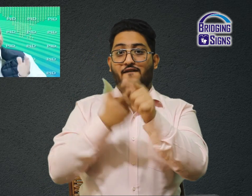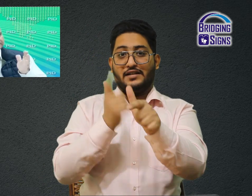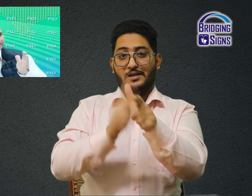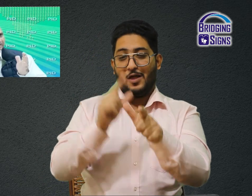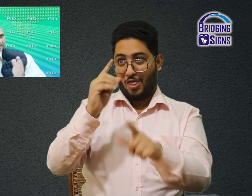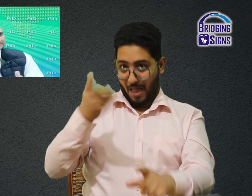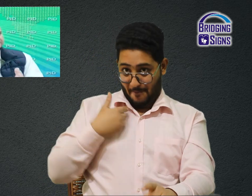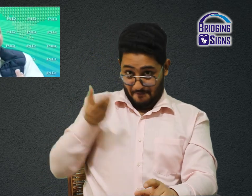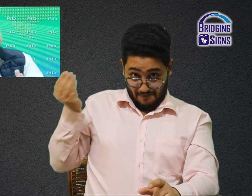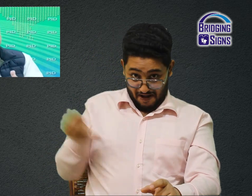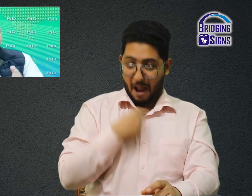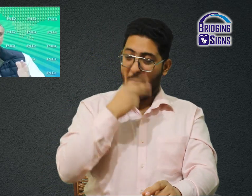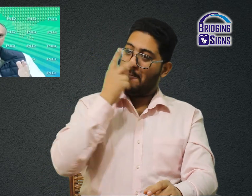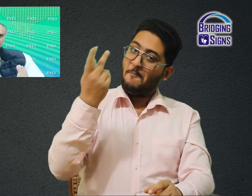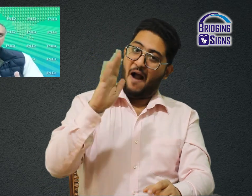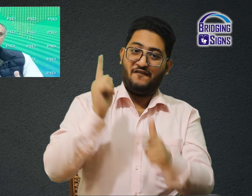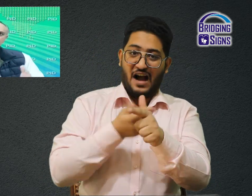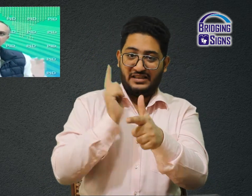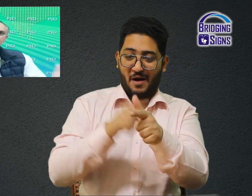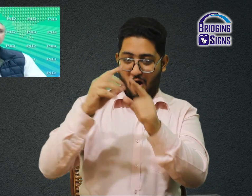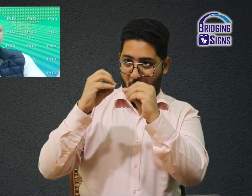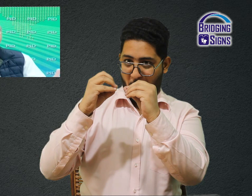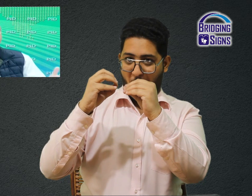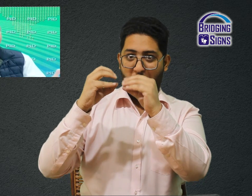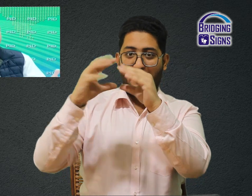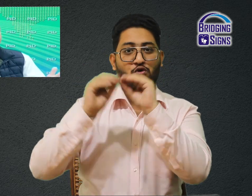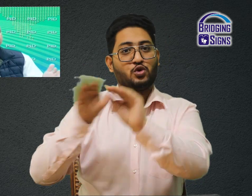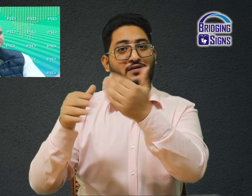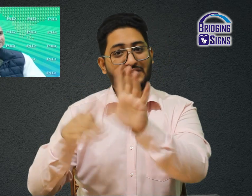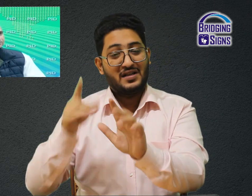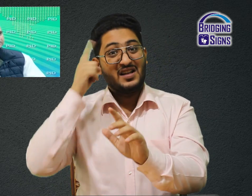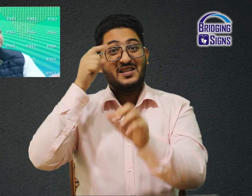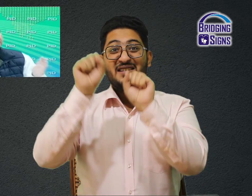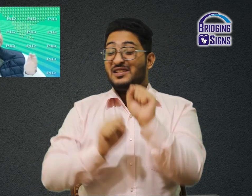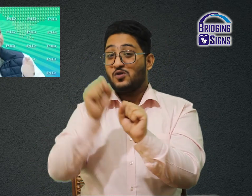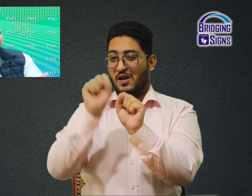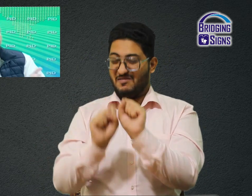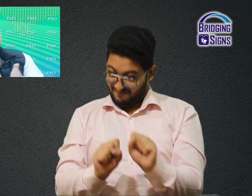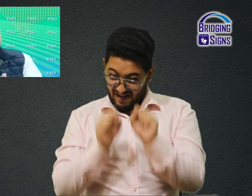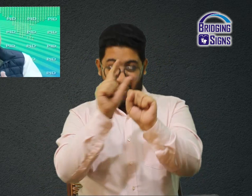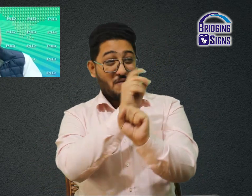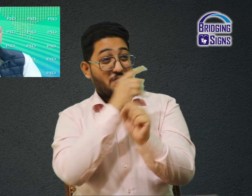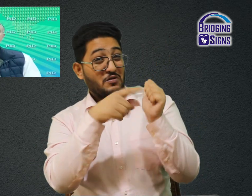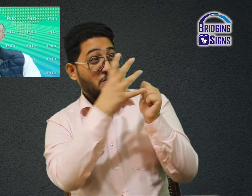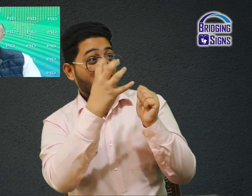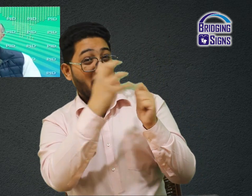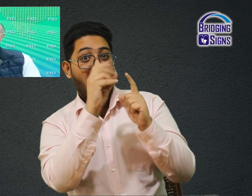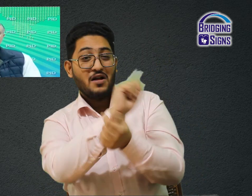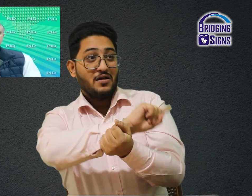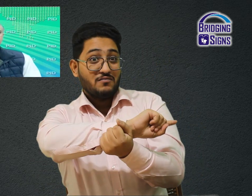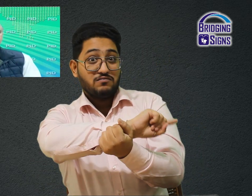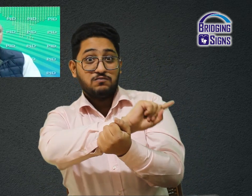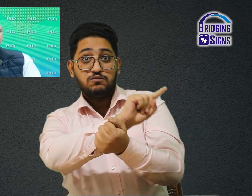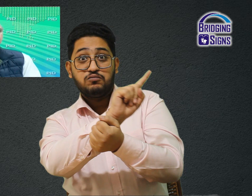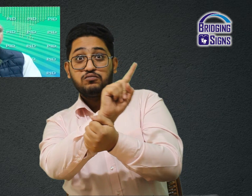तो फैसलाबाद का आधा शहर जो है वहाँ पे बिजली आ चुकी थी, दूसरे ग्रिड जो है वो एनर्जाइज हो रहे थे, जंग मियांवाली जो है शहर